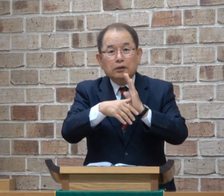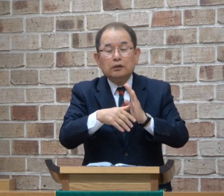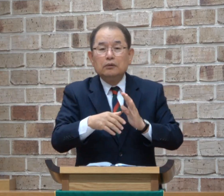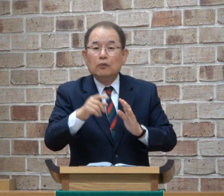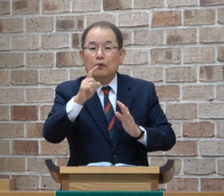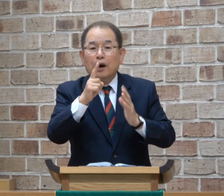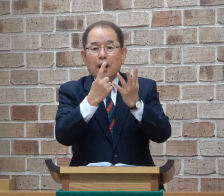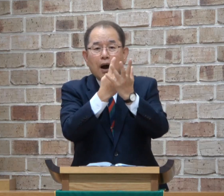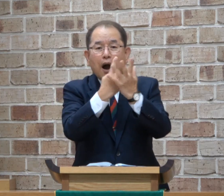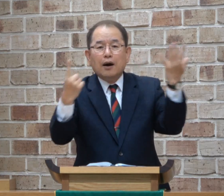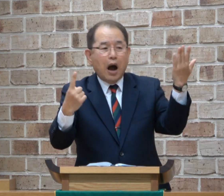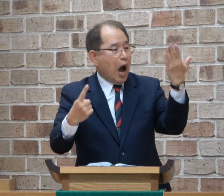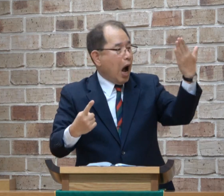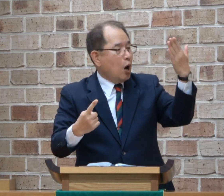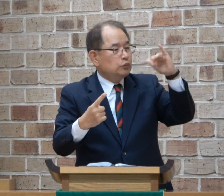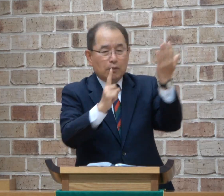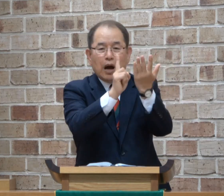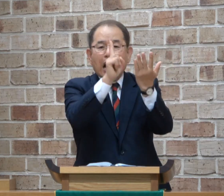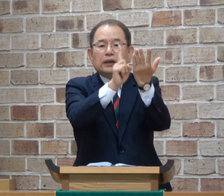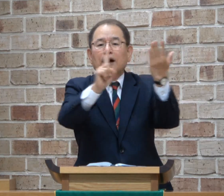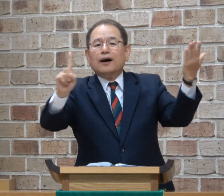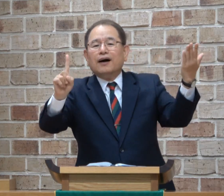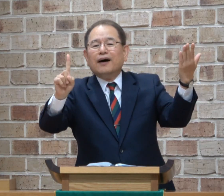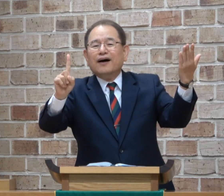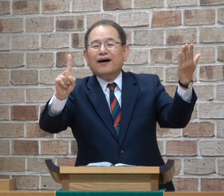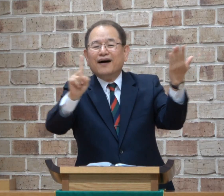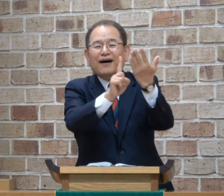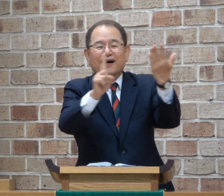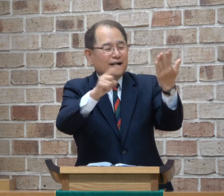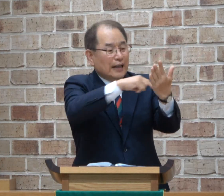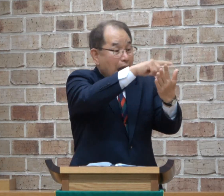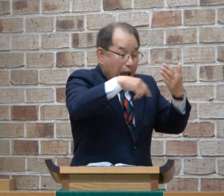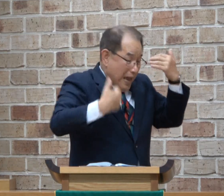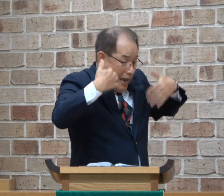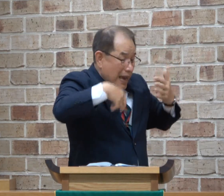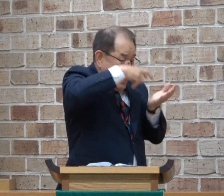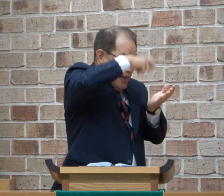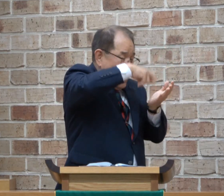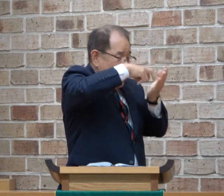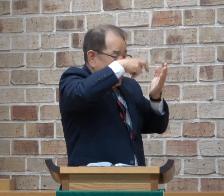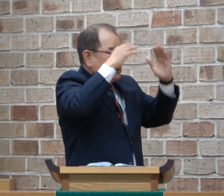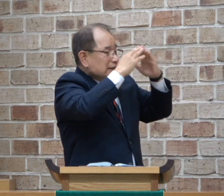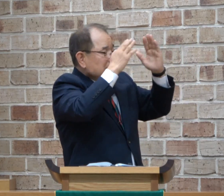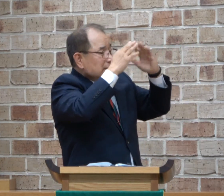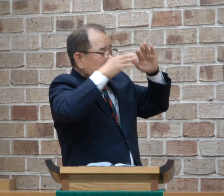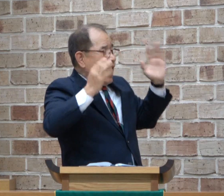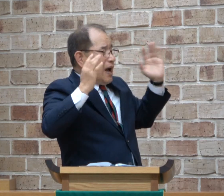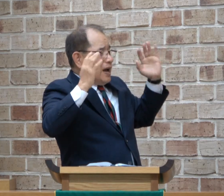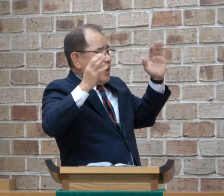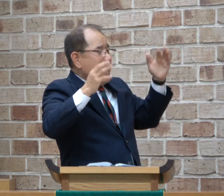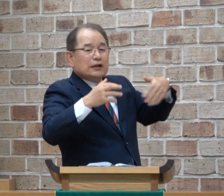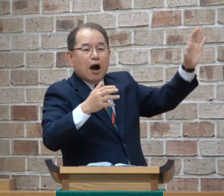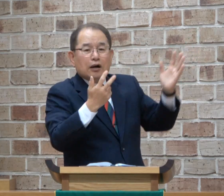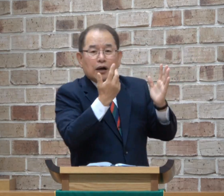9사람은 그대로 가고 집으로 돌아가고 한 사람만이 예수님을